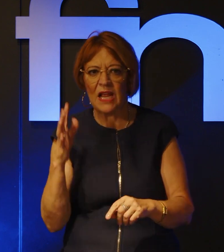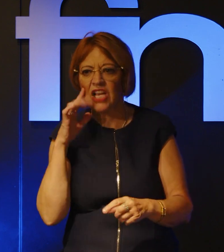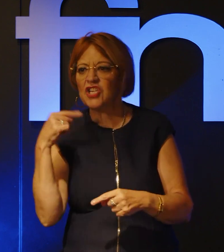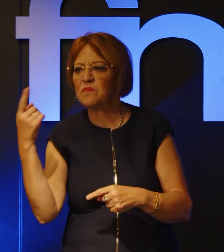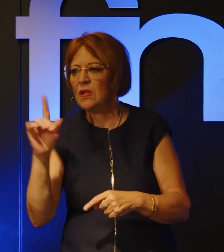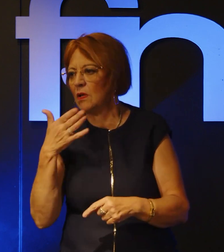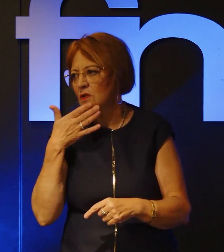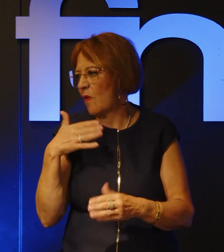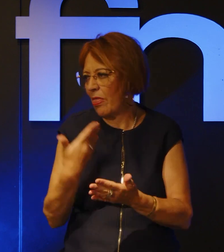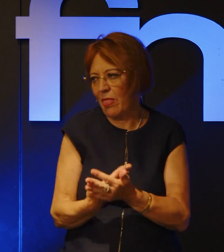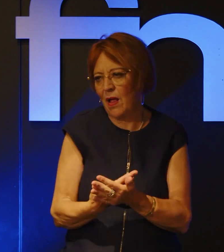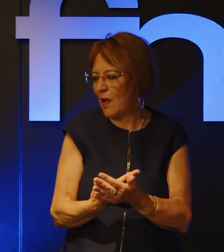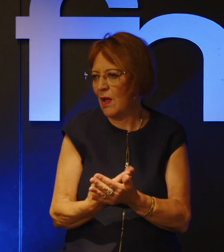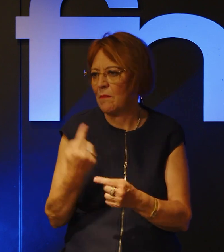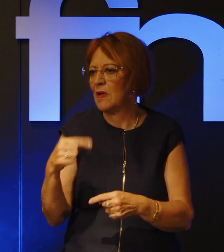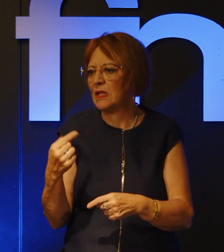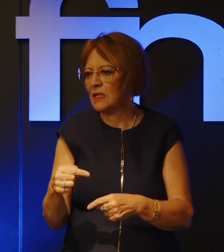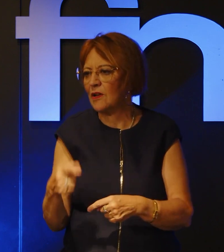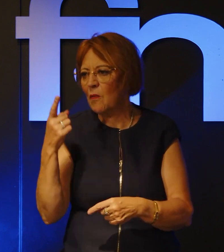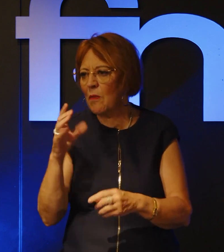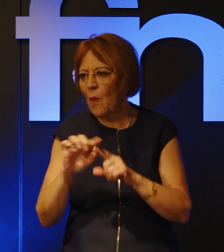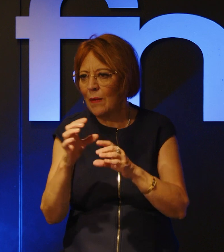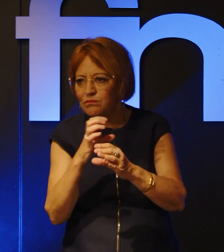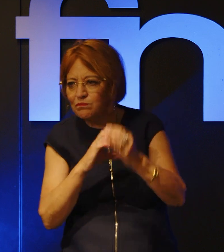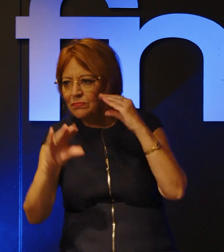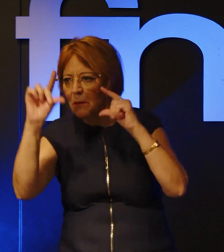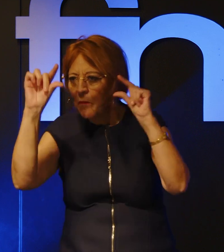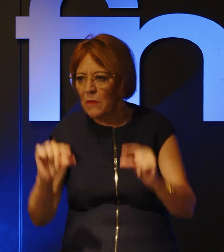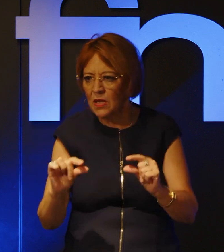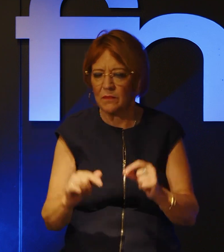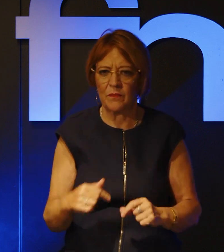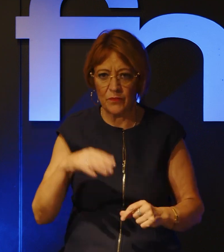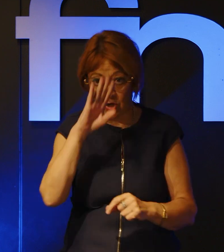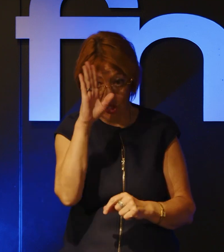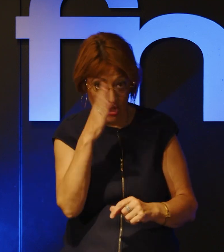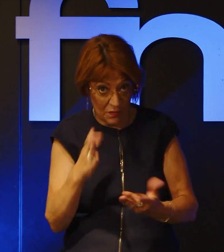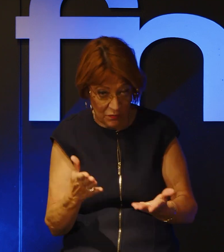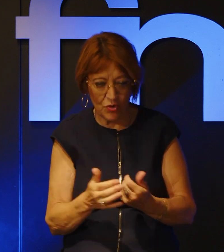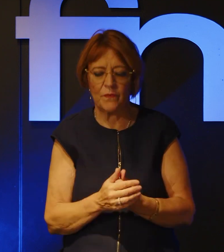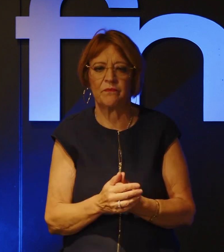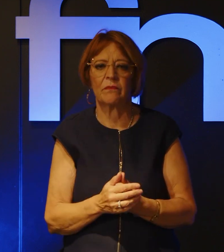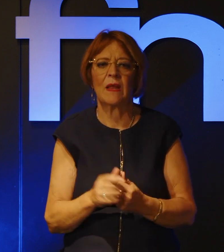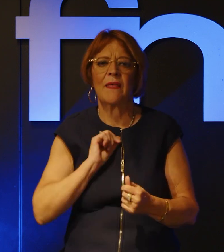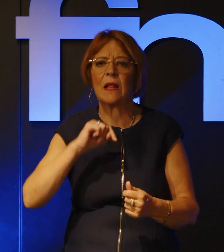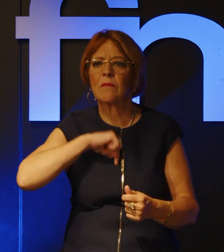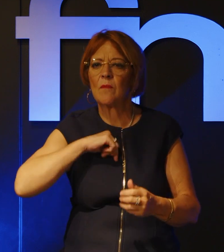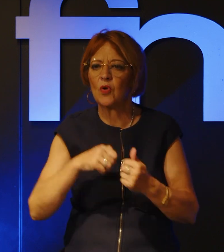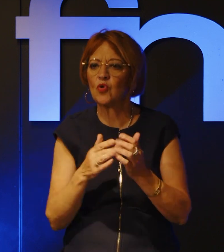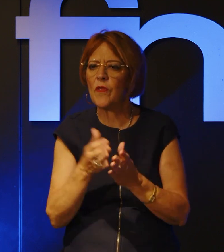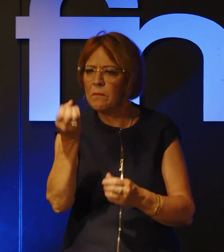não são suficientes para haver sequer uma compensação mínima sabemos também que a internalização destas